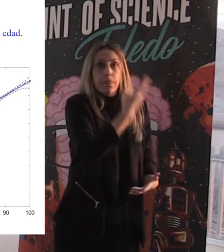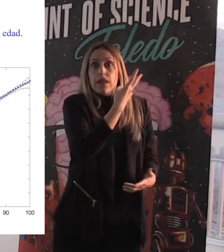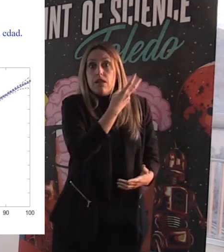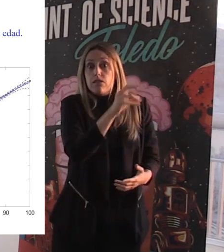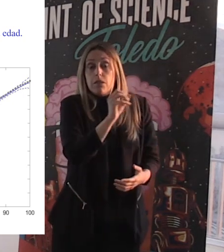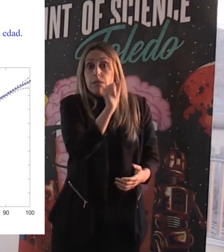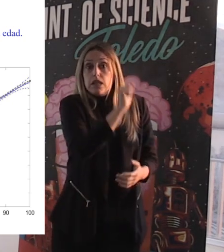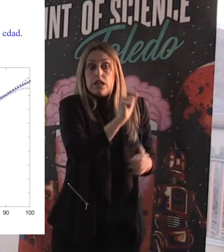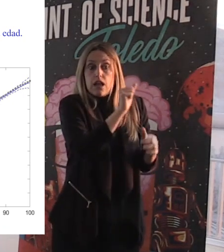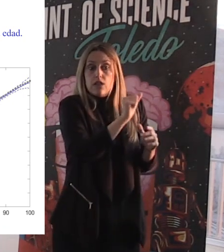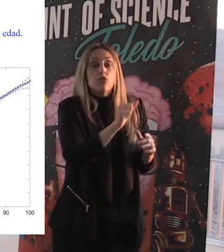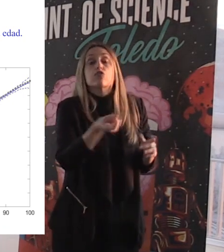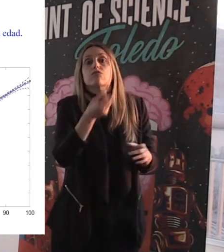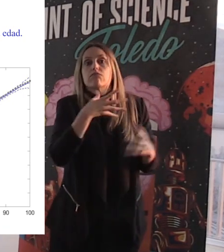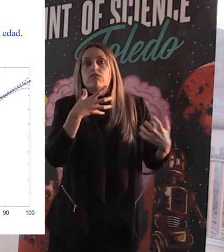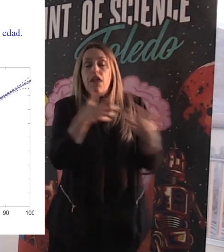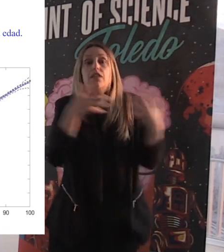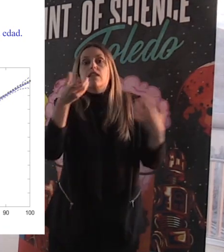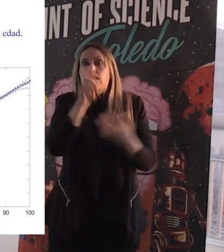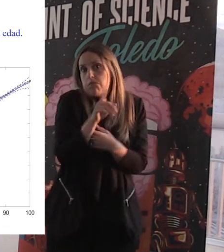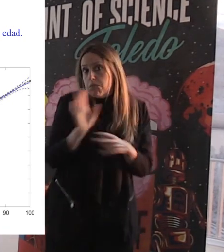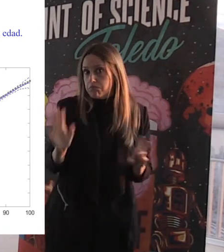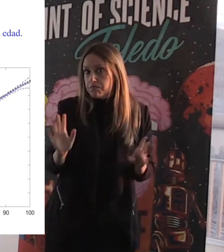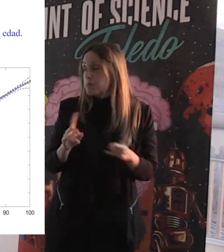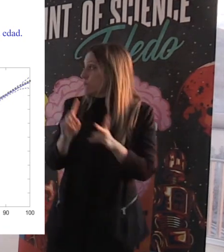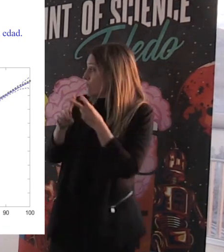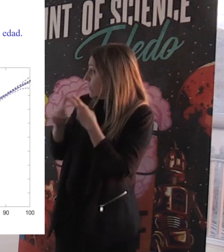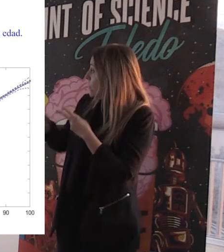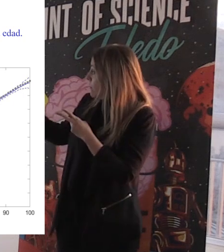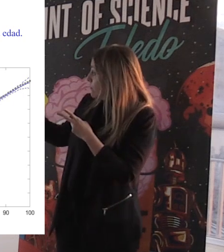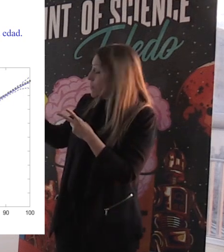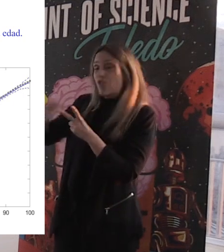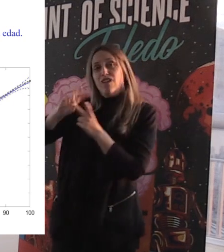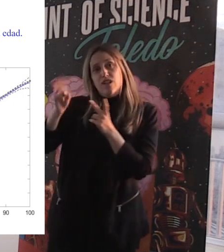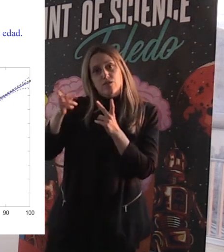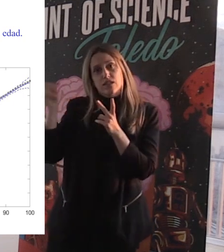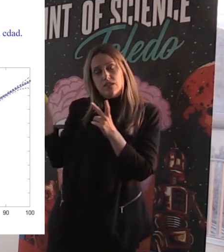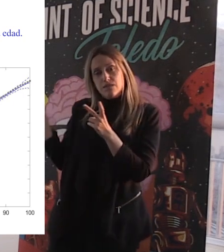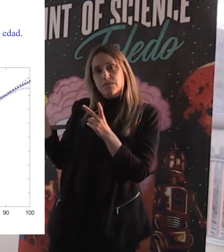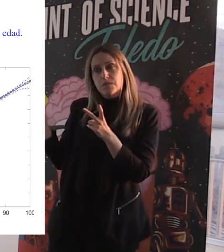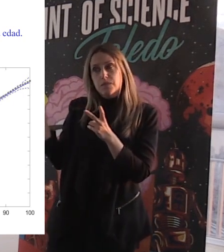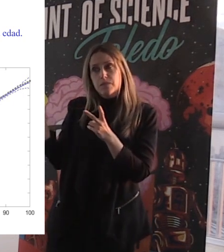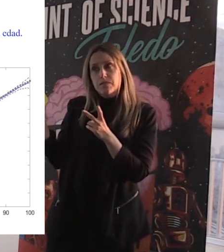hay ninguna diferencia. Pero la otra es esta que vemos aquí en esta gráfica.